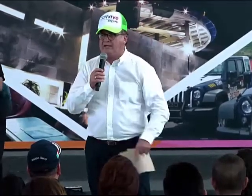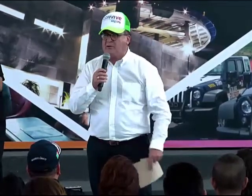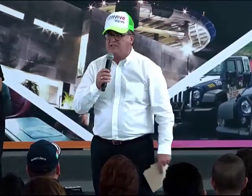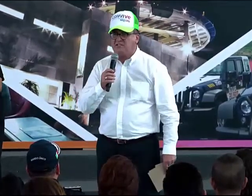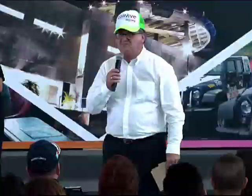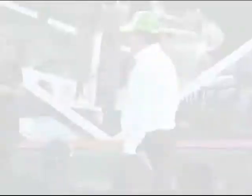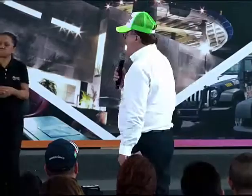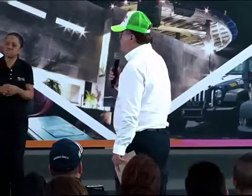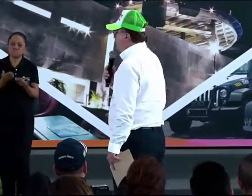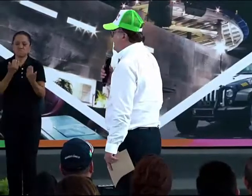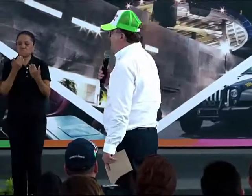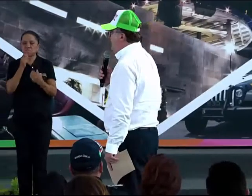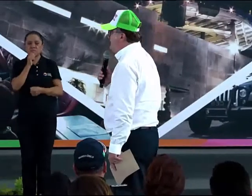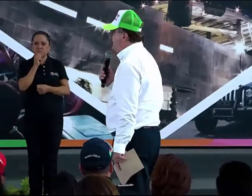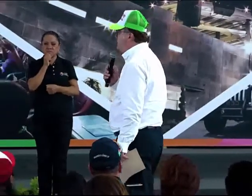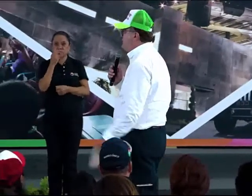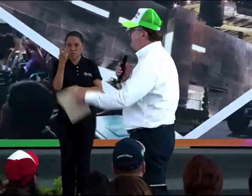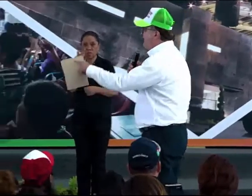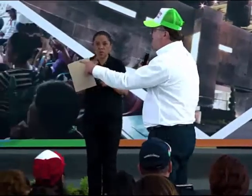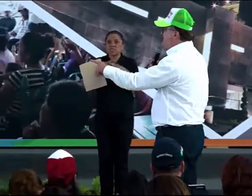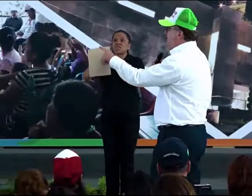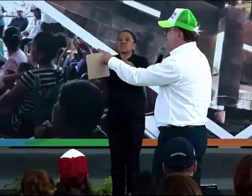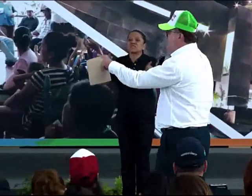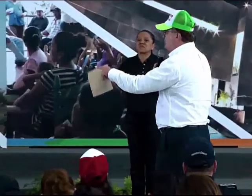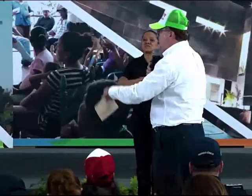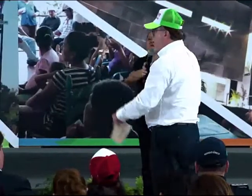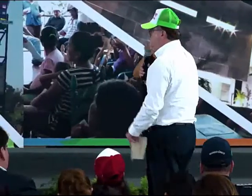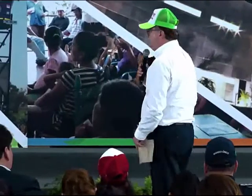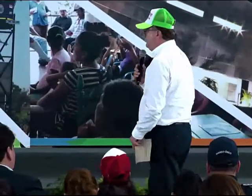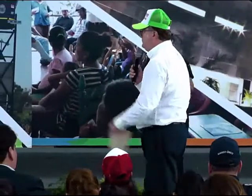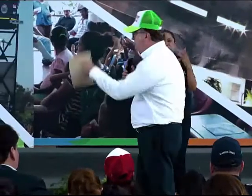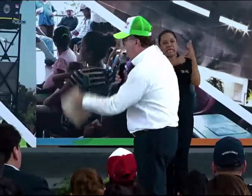la delincuencia. Hemos sido la diferencia después de 3 sexenios,